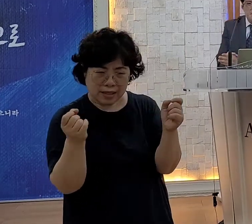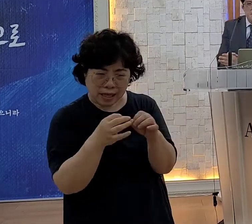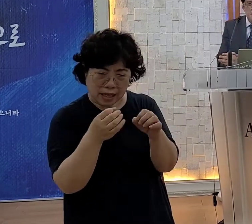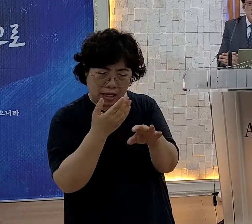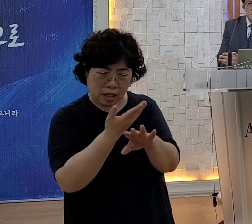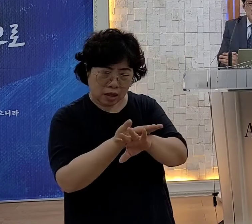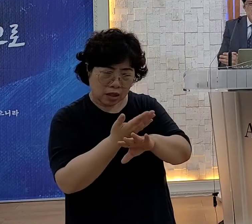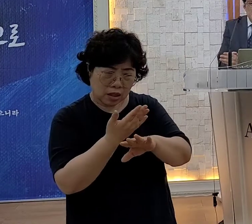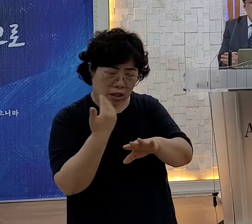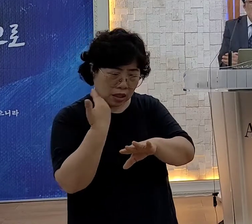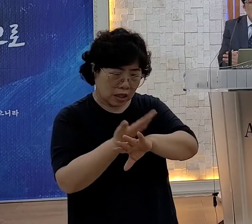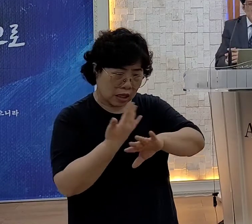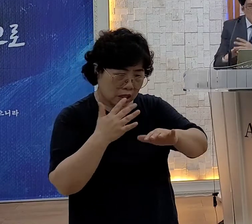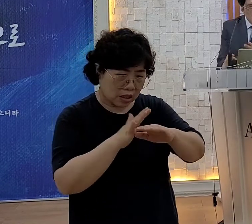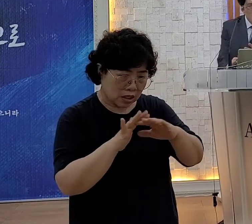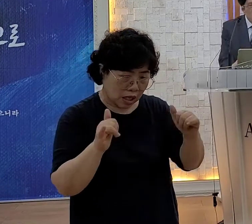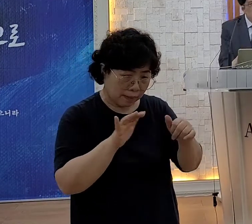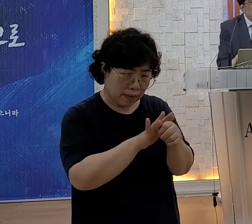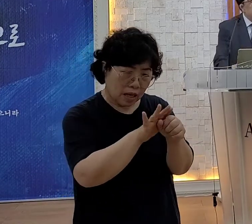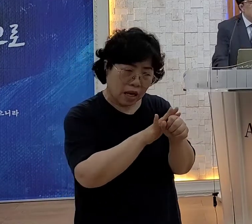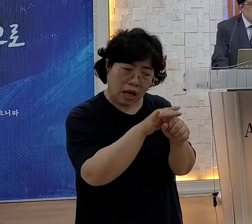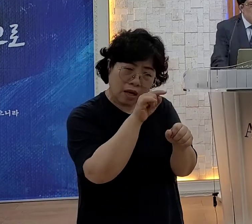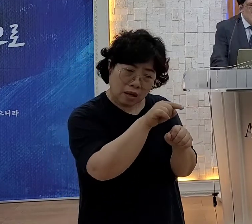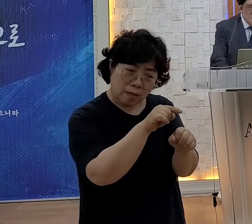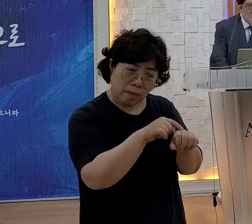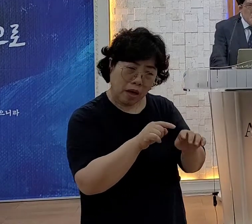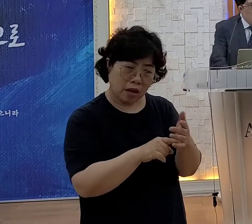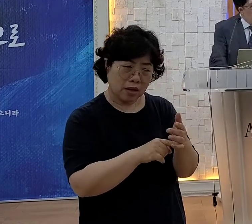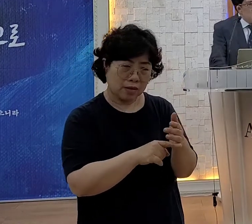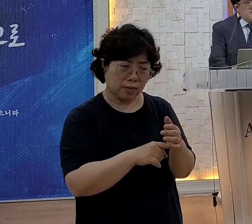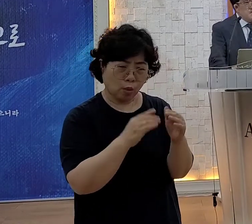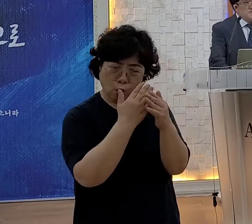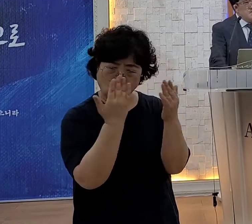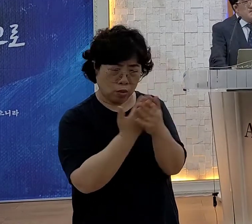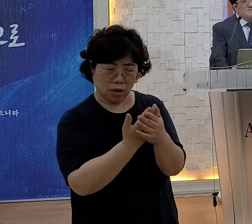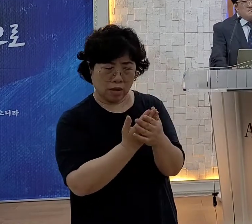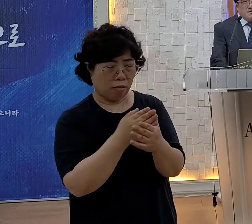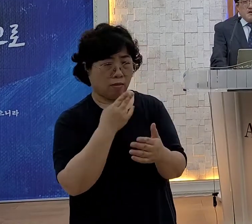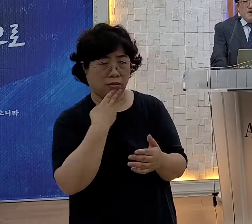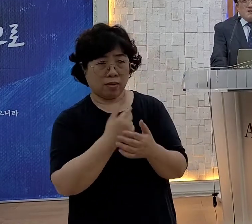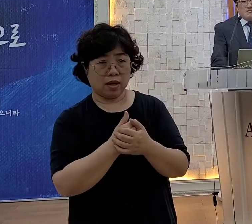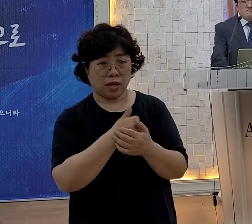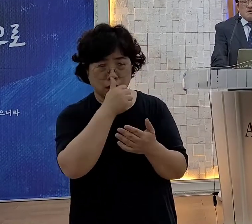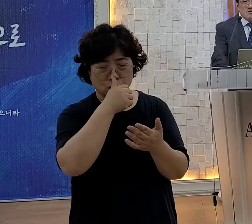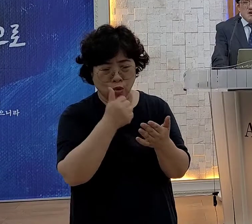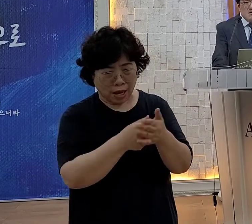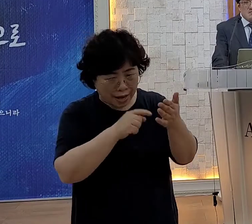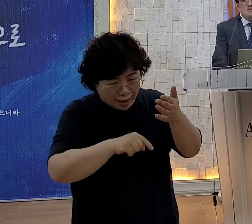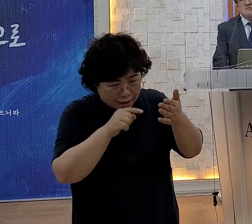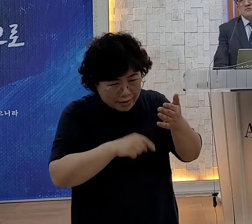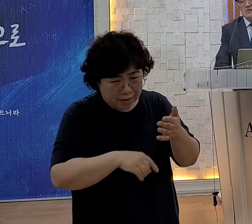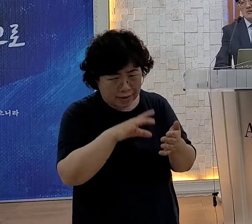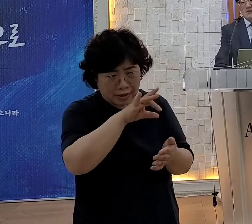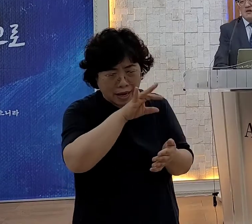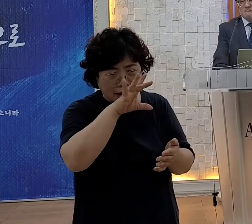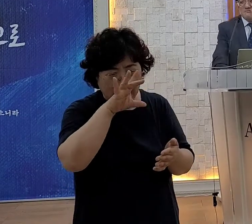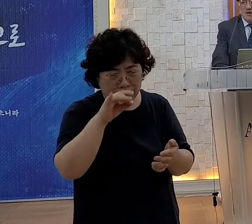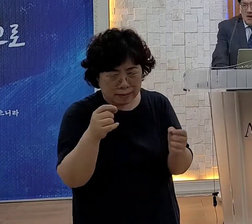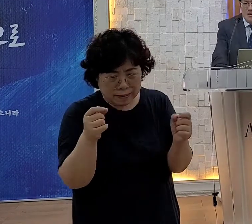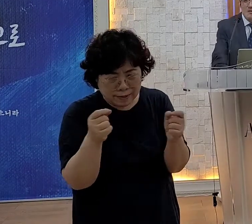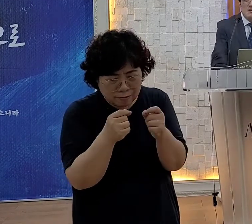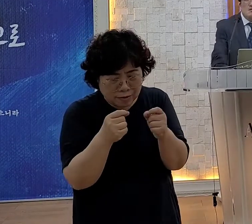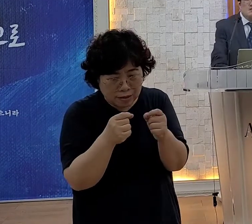마음, 그게 온전한 사랑이고 온전한 선이냐 의냐 아니란 말이에요. 죄 안에서 죄성 안에서 있는